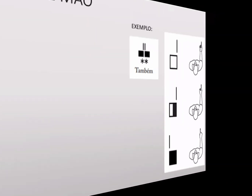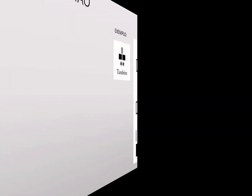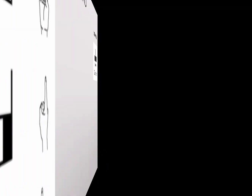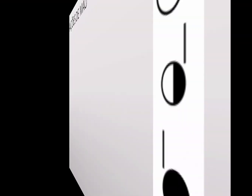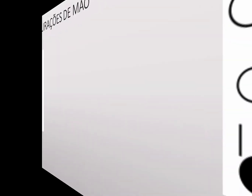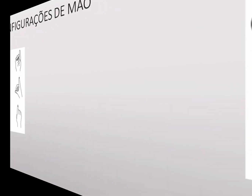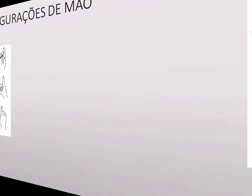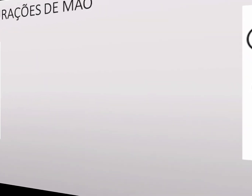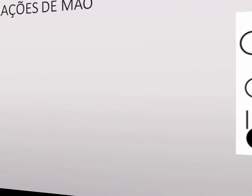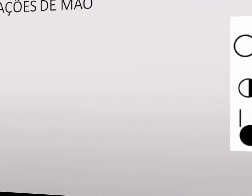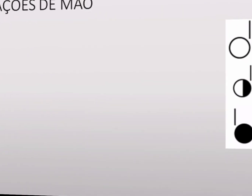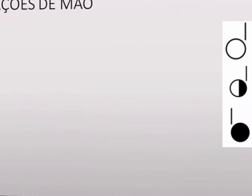ele tem esse corte.